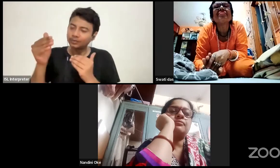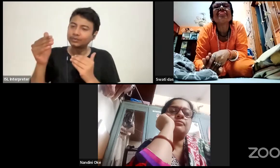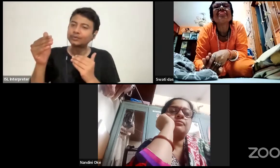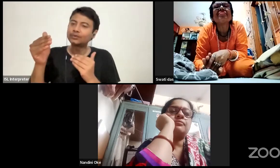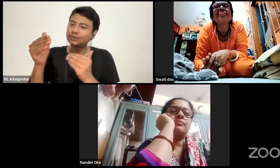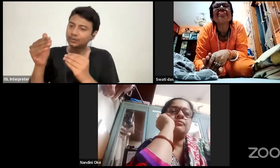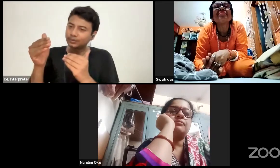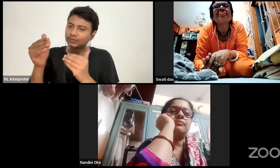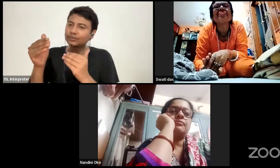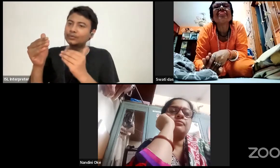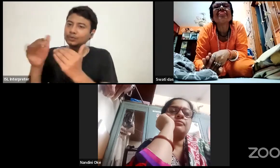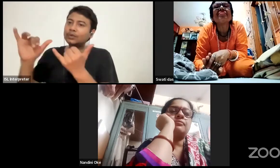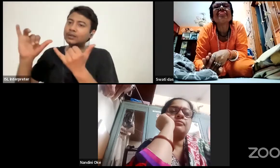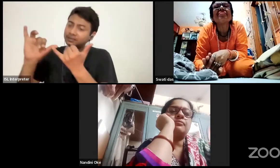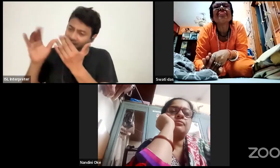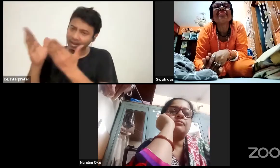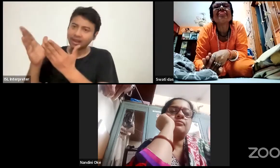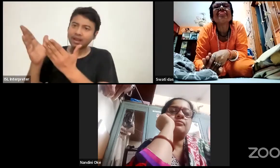में।